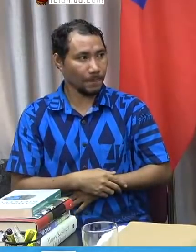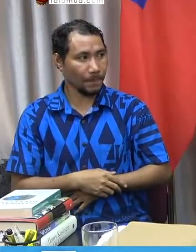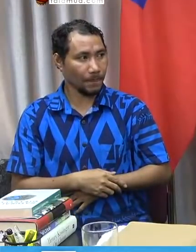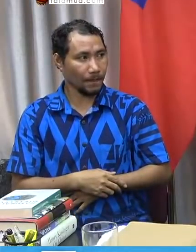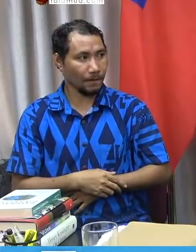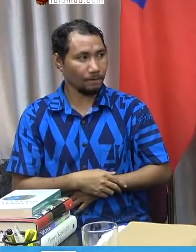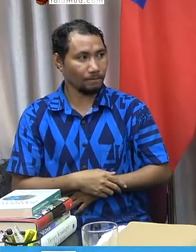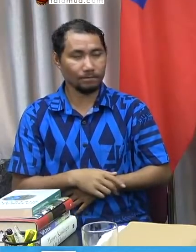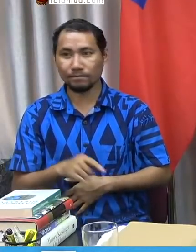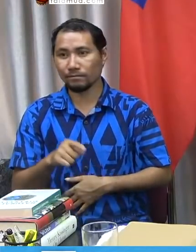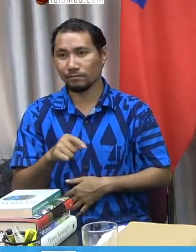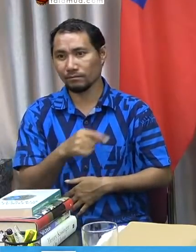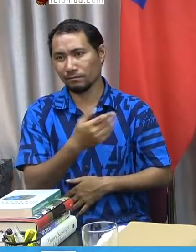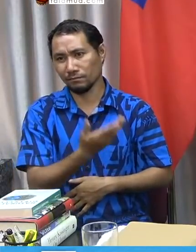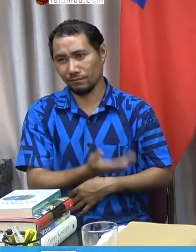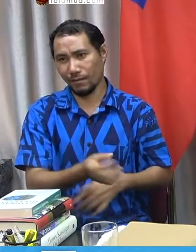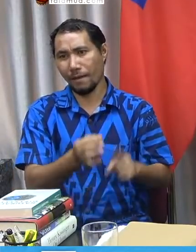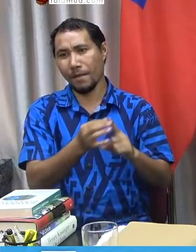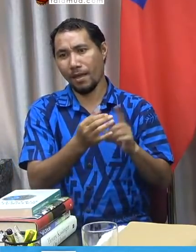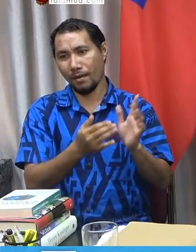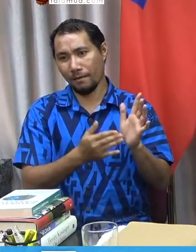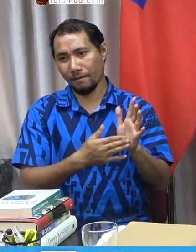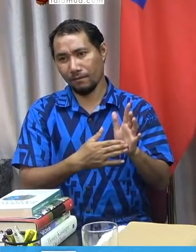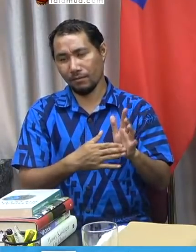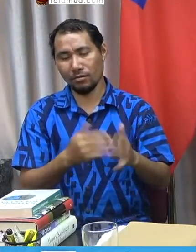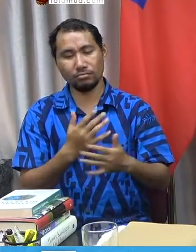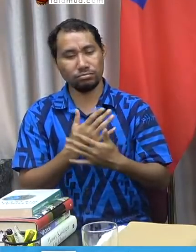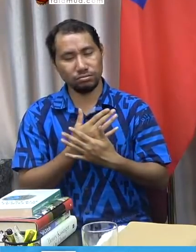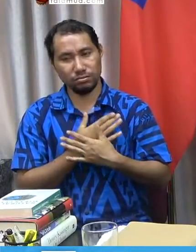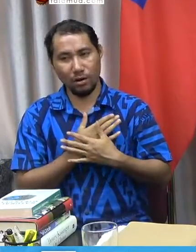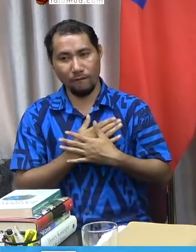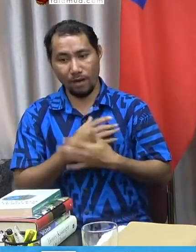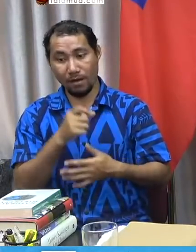Ia, ka te alo whalawa I sia li pristene.